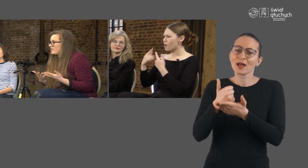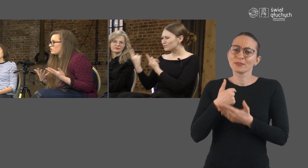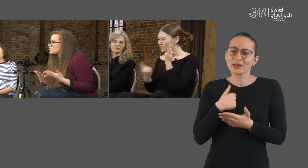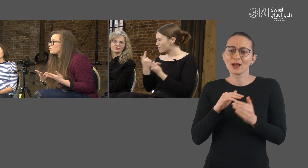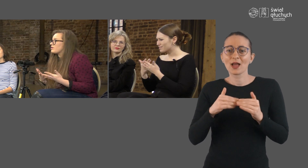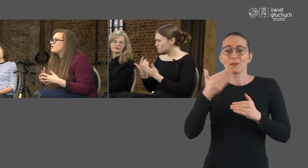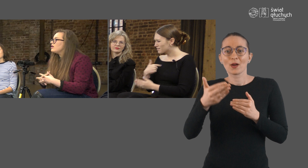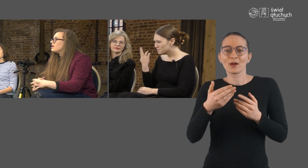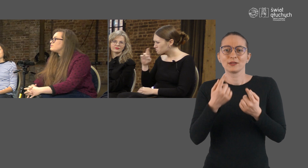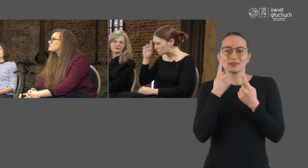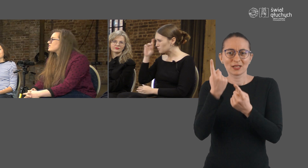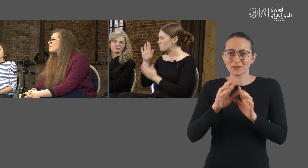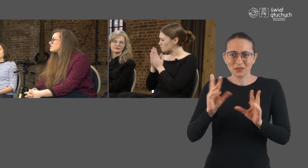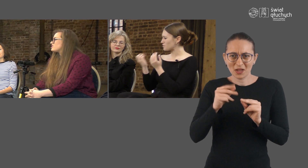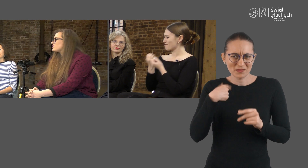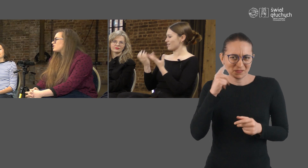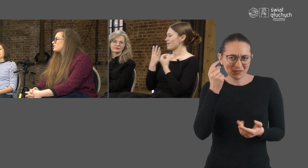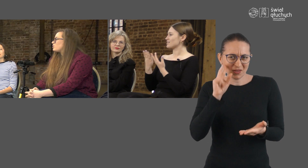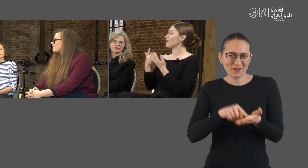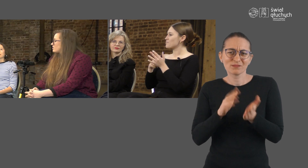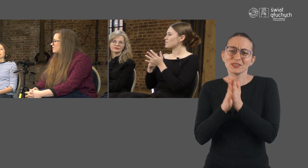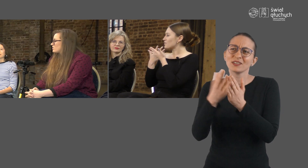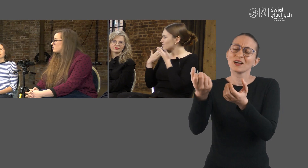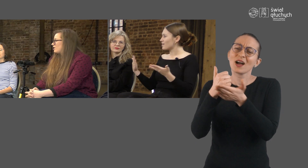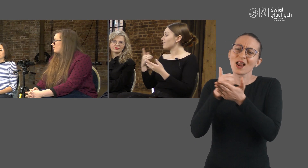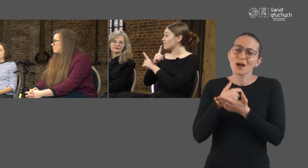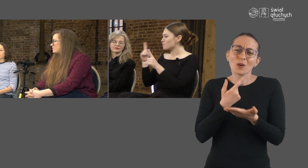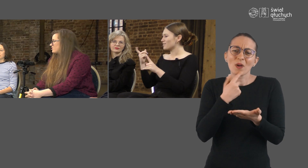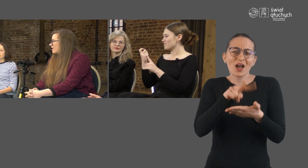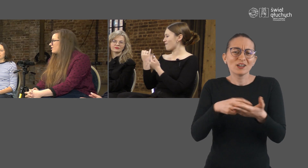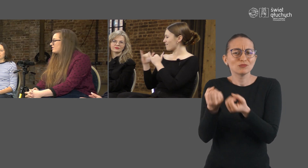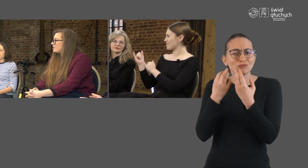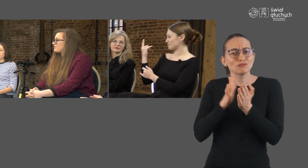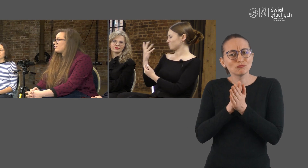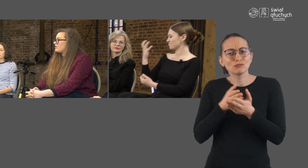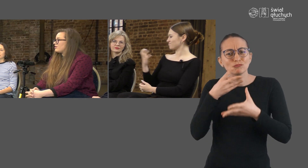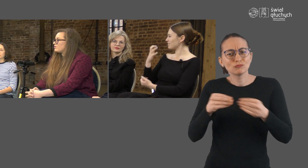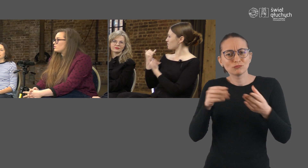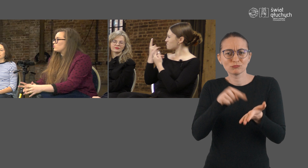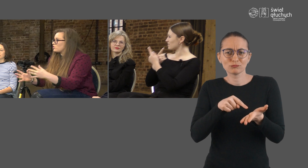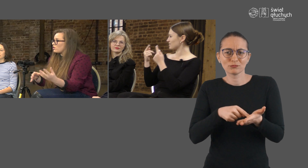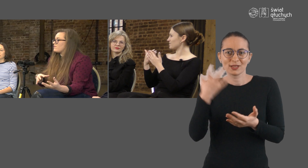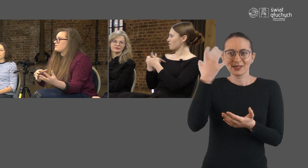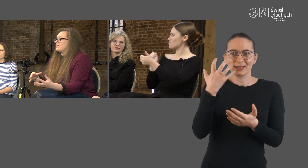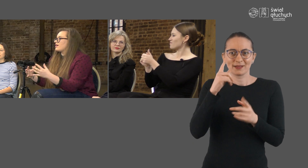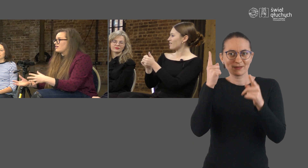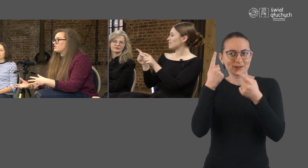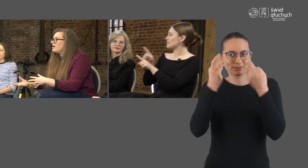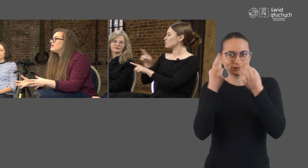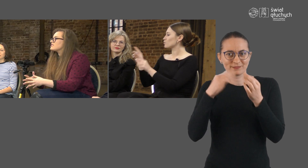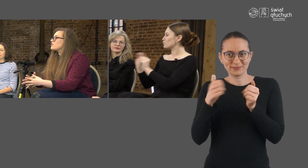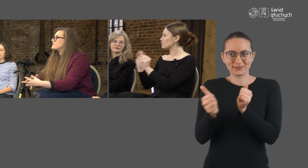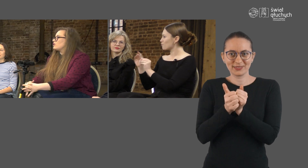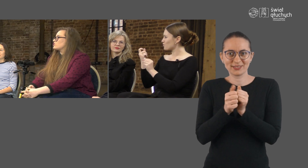z tym, bo ja nie rozumiem. I mi się wydaje też, że dzięki temu inaczej nauczyciele mnie postrzegali i inni uczniowie w